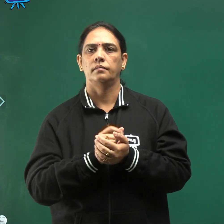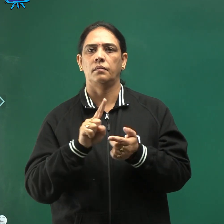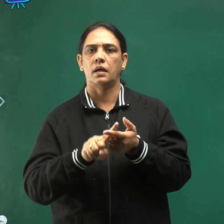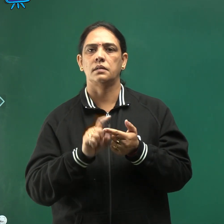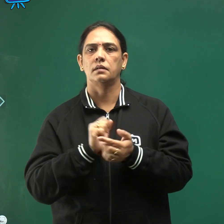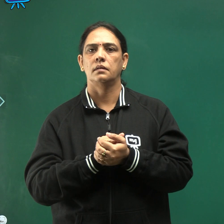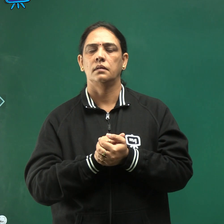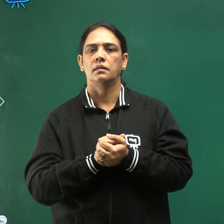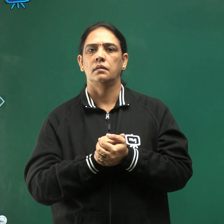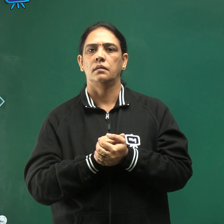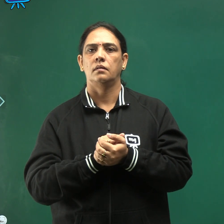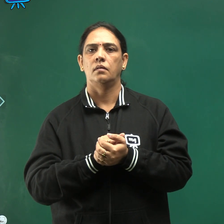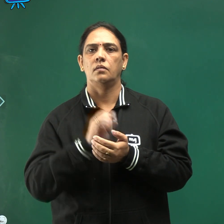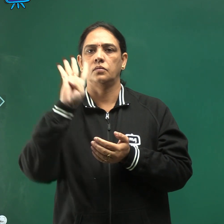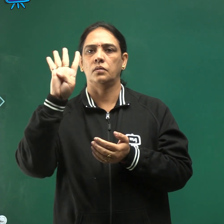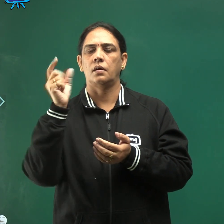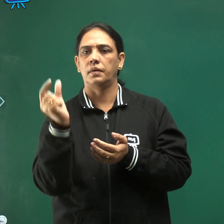प्लस चतुर्थ पद